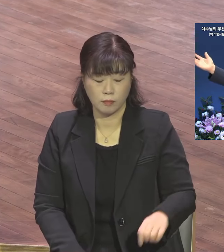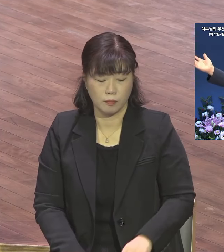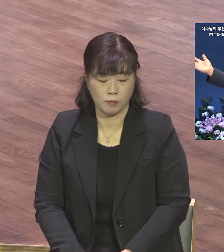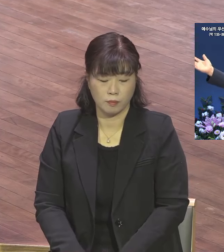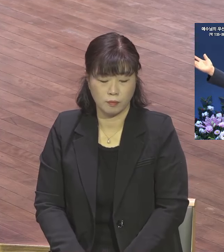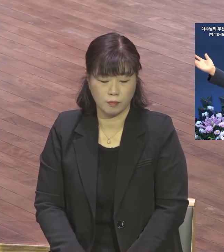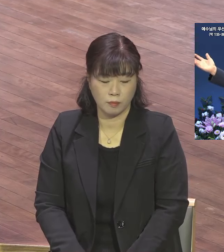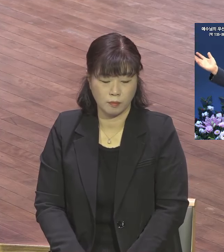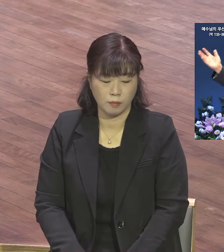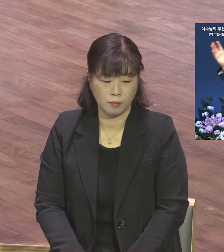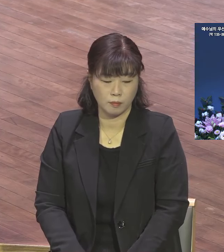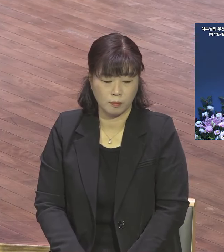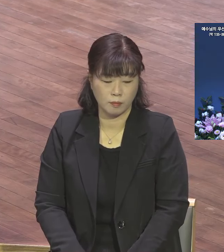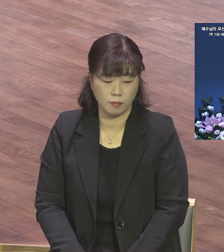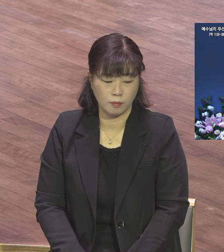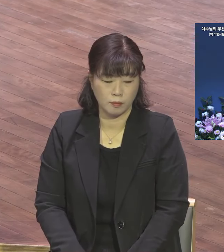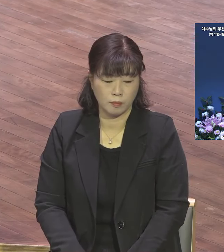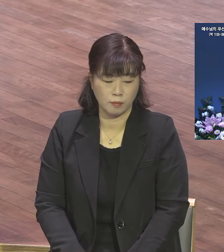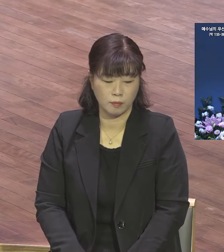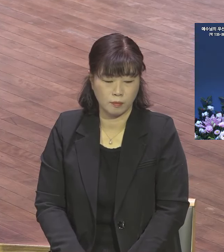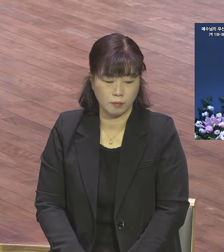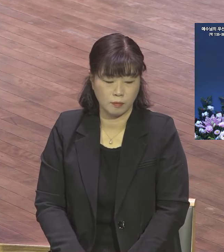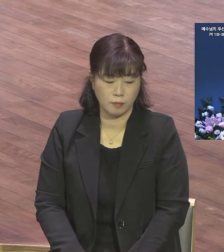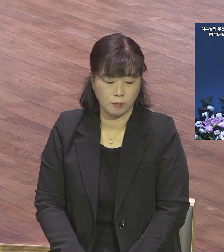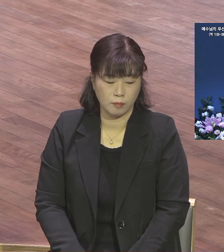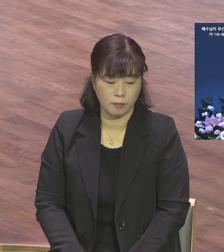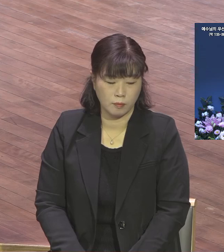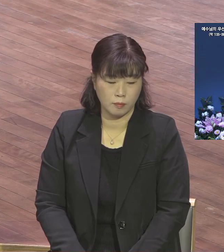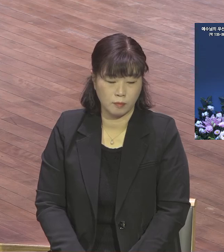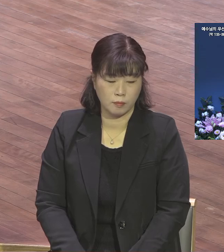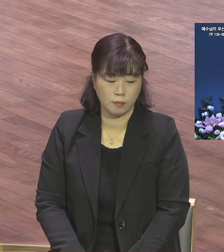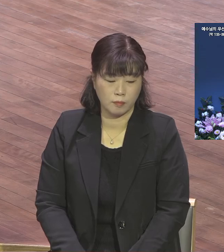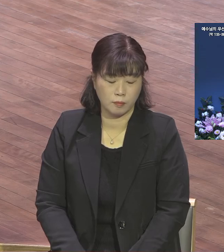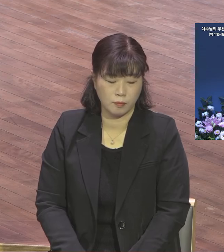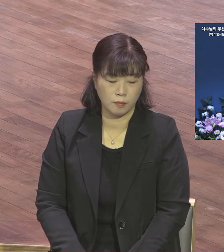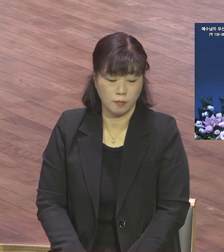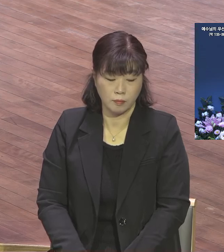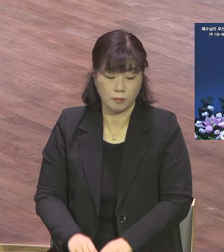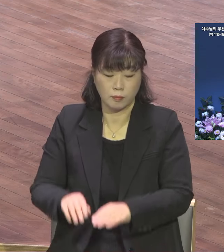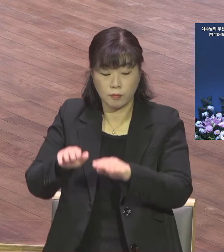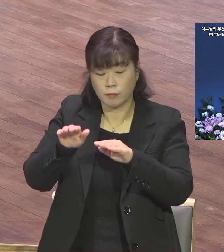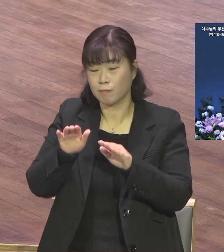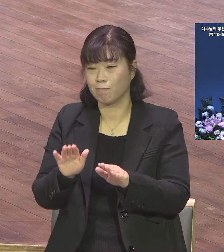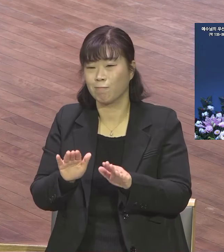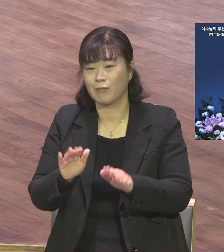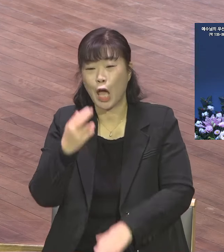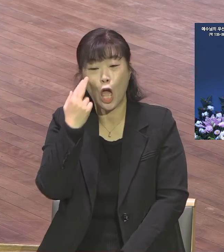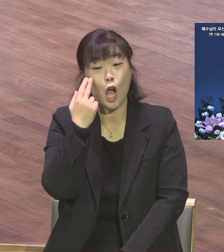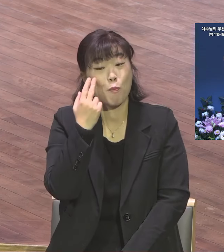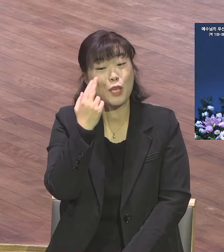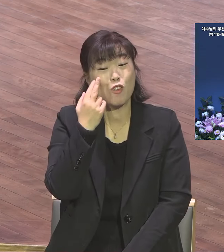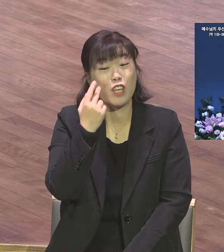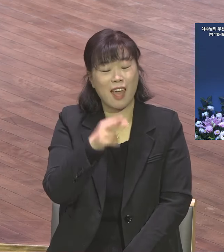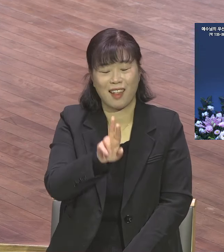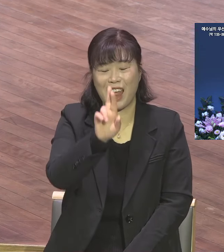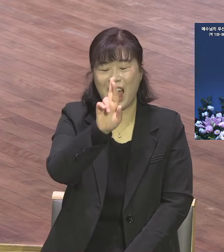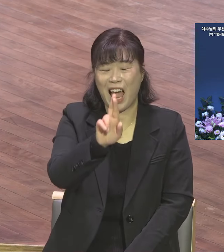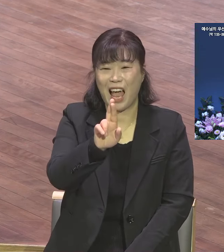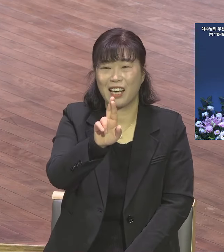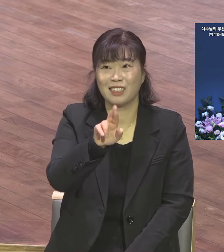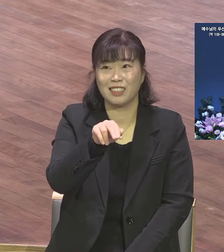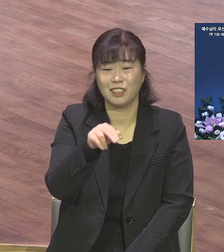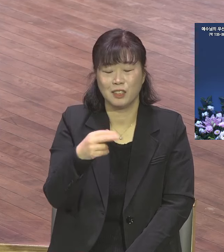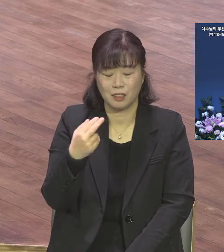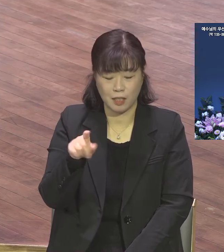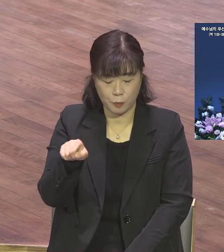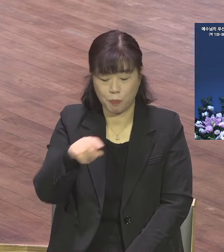국가에서 안류를 정시 대학교로 허락을 받았다. 학위를 주는 거 있잖아, 박사회까지. 국가의 케냐